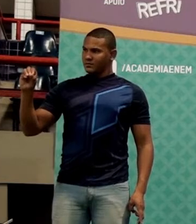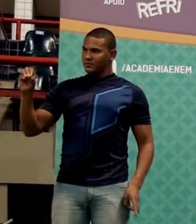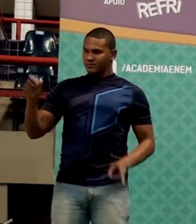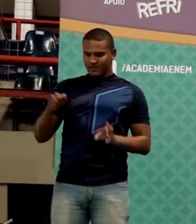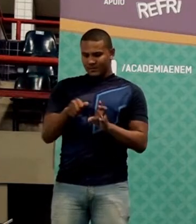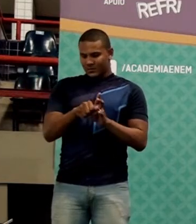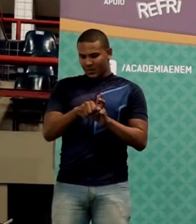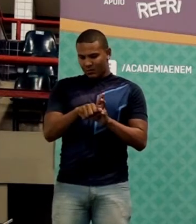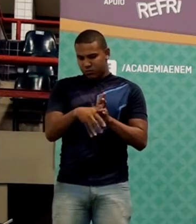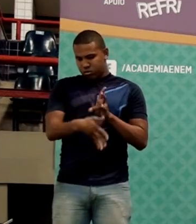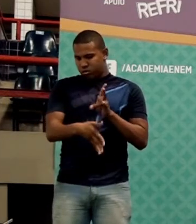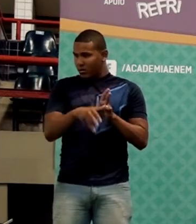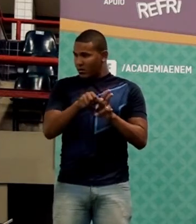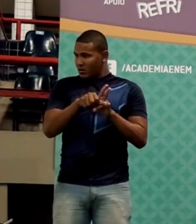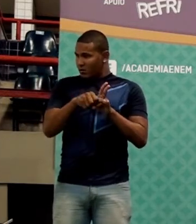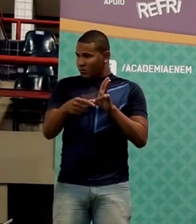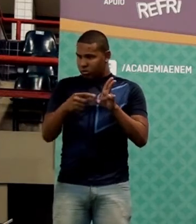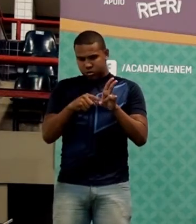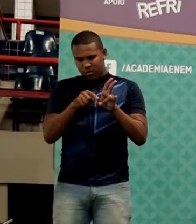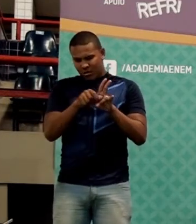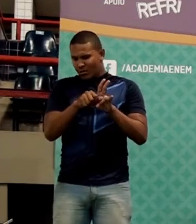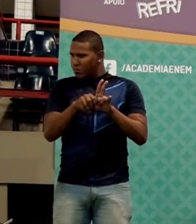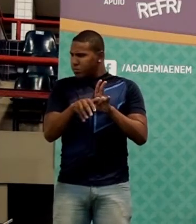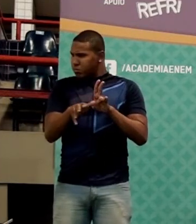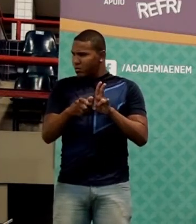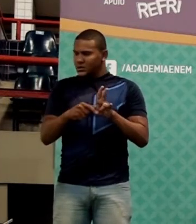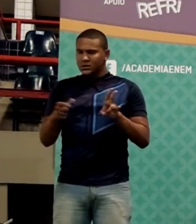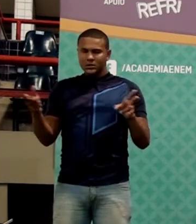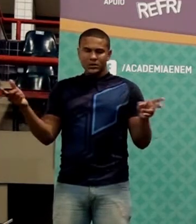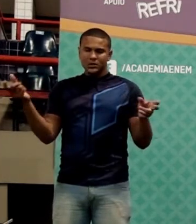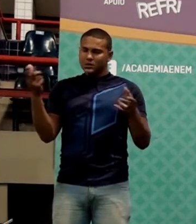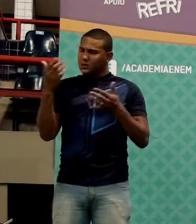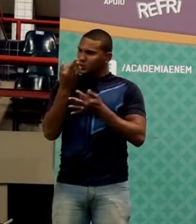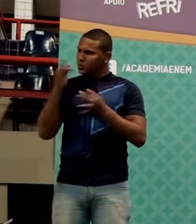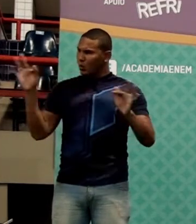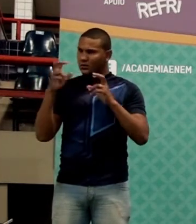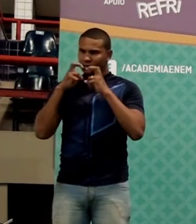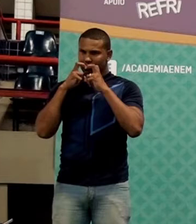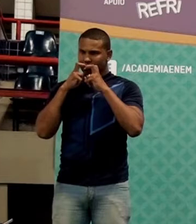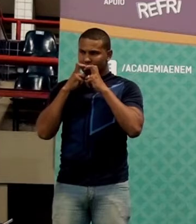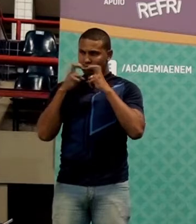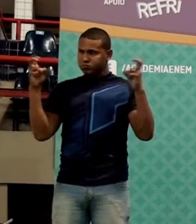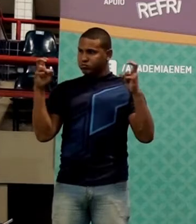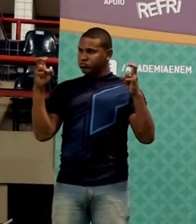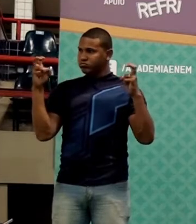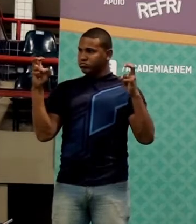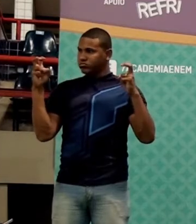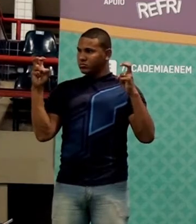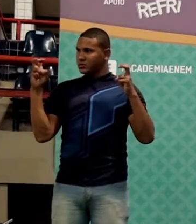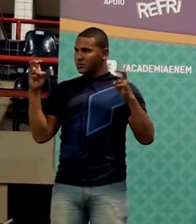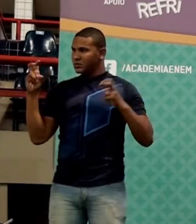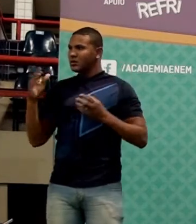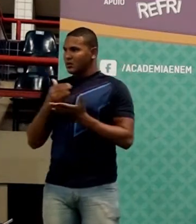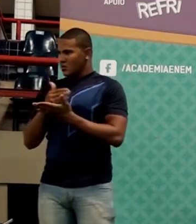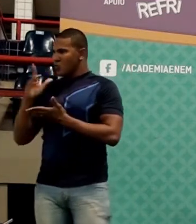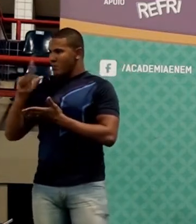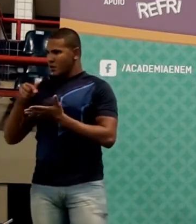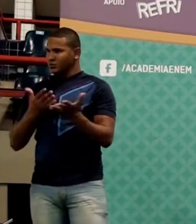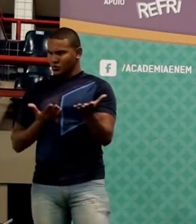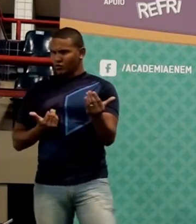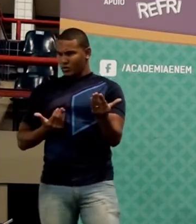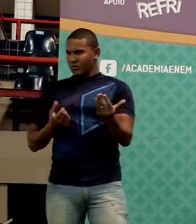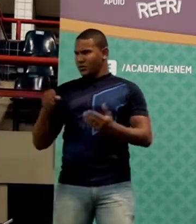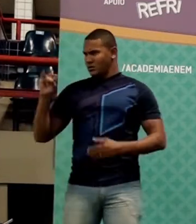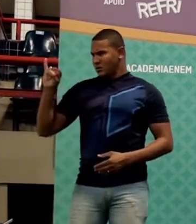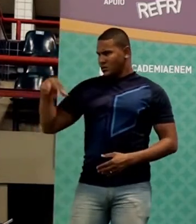dor fina no meio da coluna que a pessoa não sabe o que fazer para passar. Fica desesperado. Começa quando a gente é mais novo,